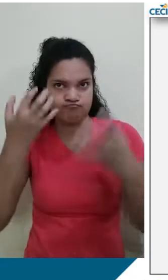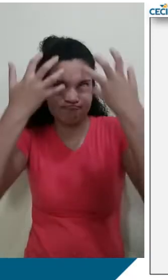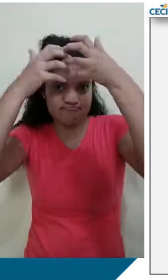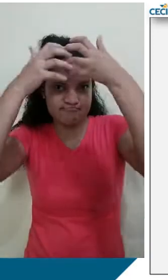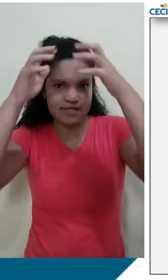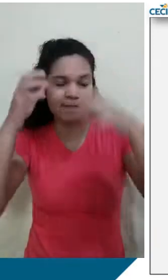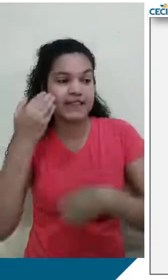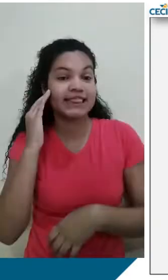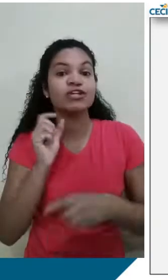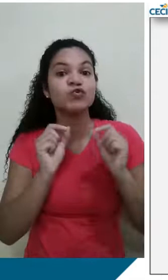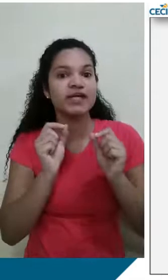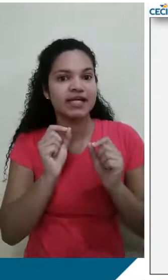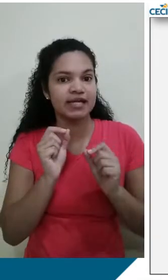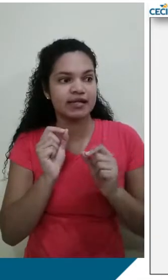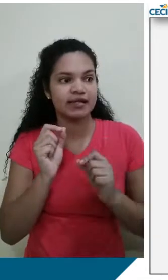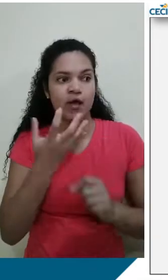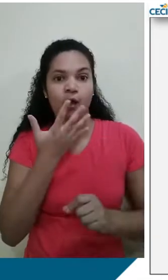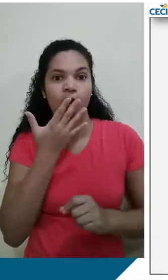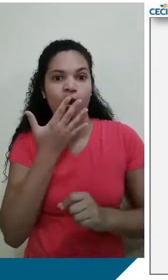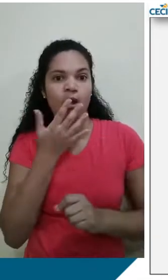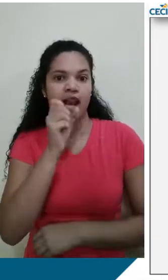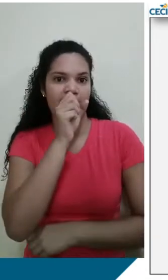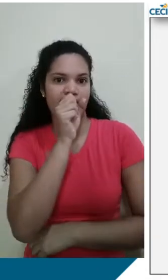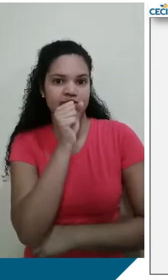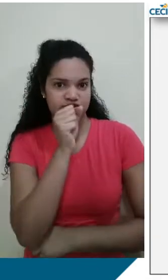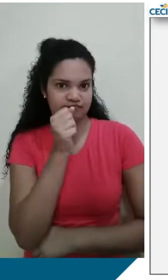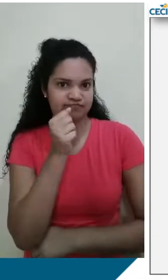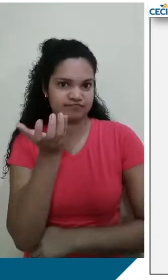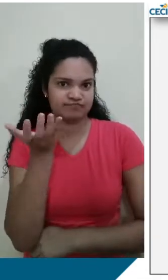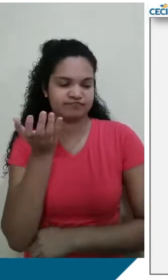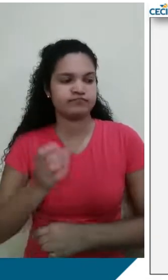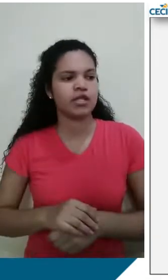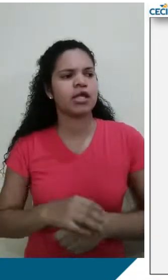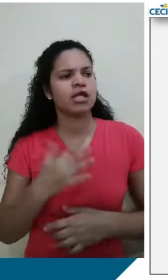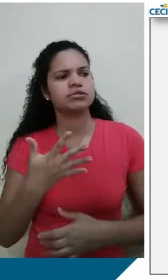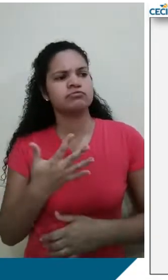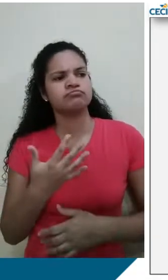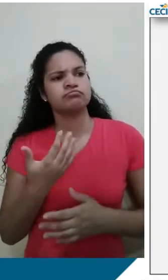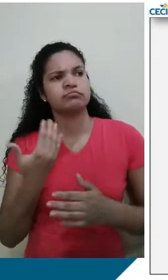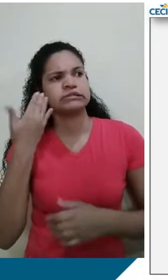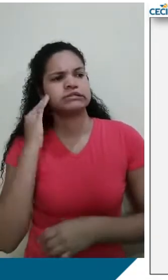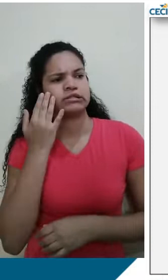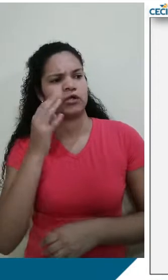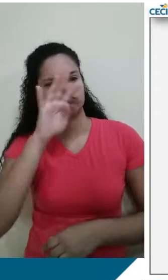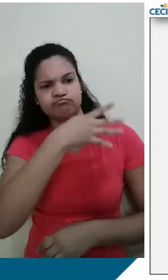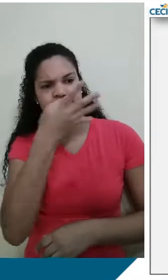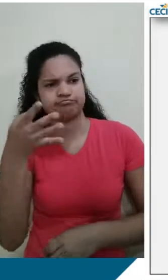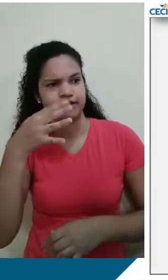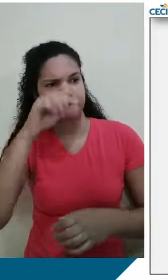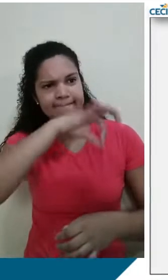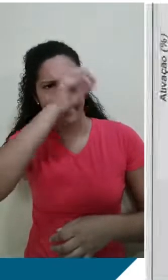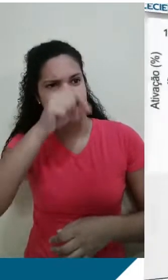cérebro, segundo o enunciado, com uma sensação de cor laranja avermelhado. Com base nessa interpretação do gráfico,